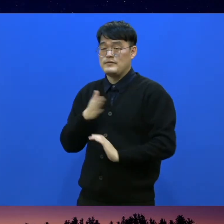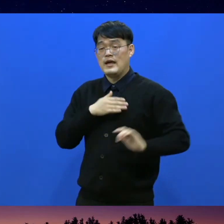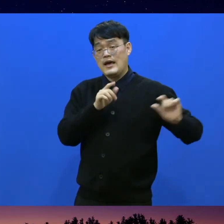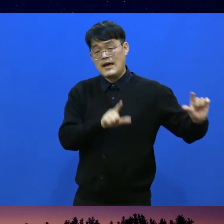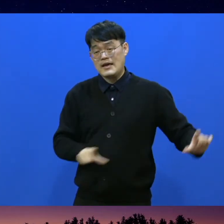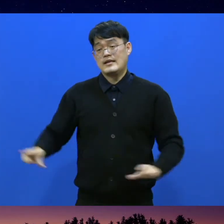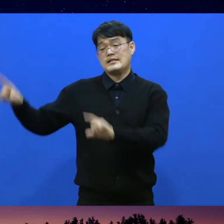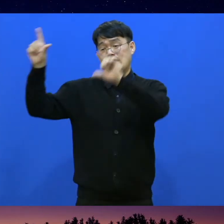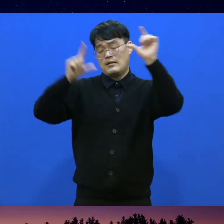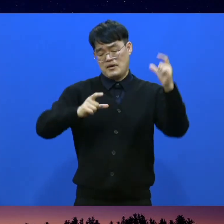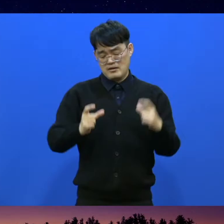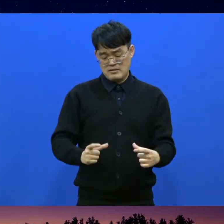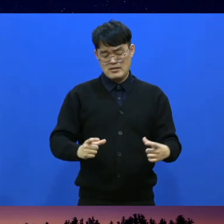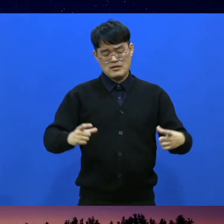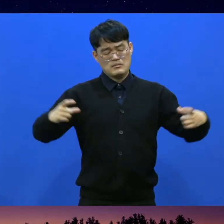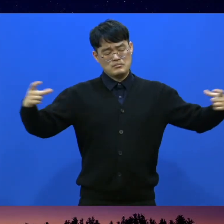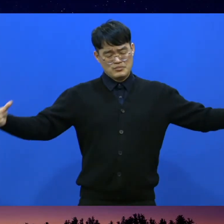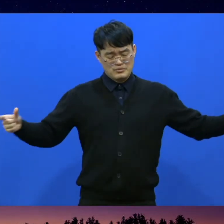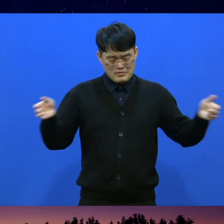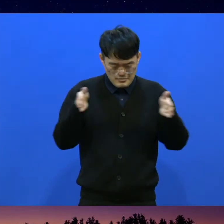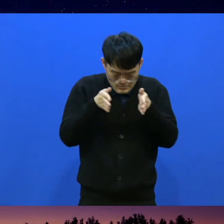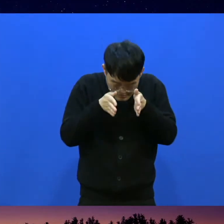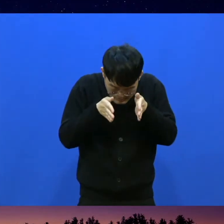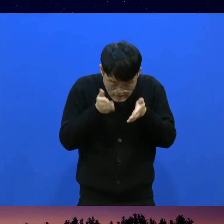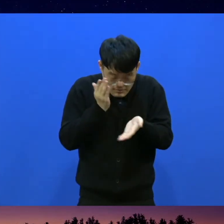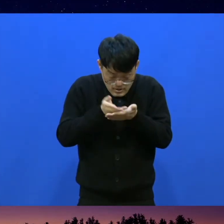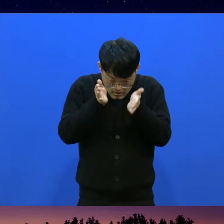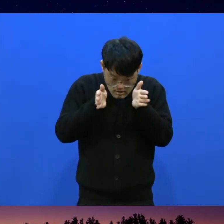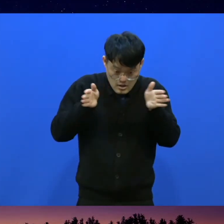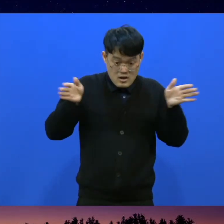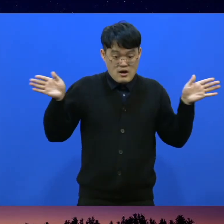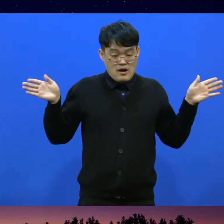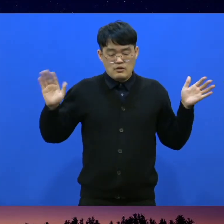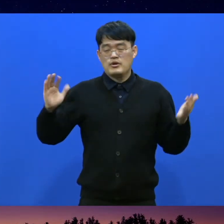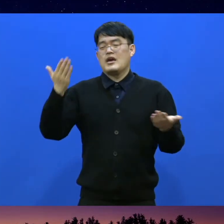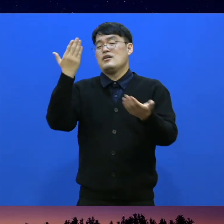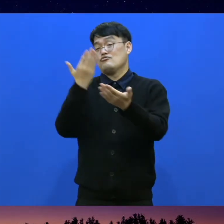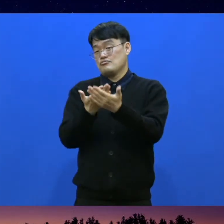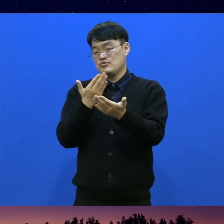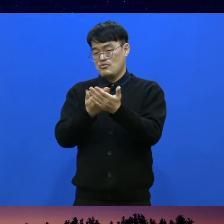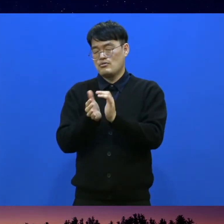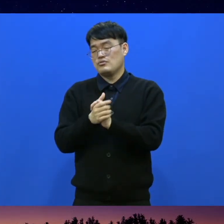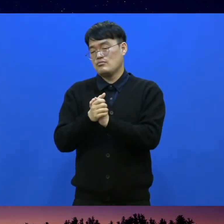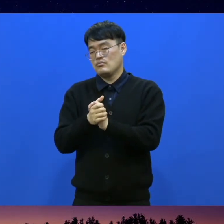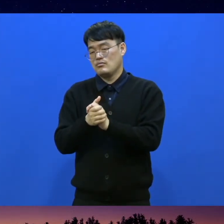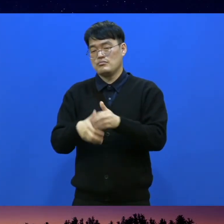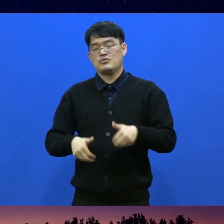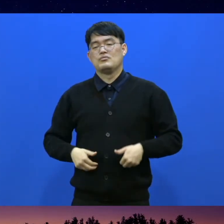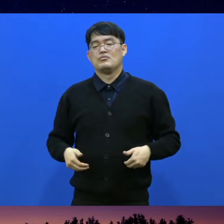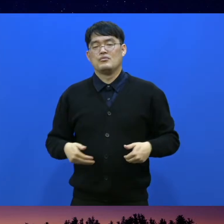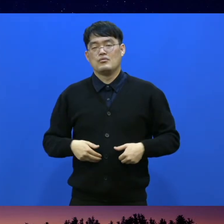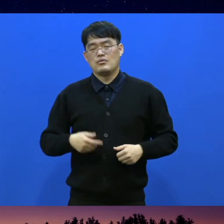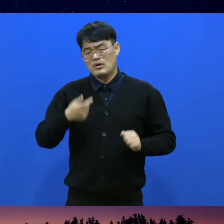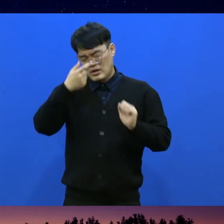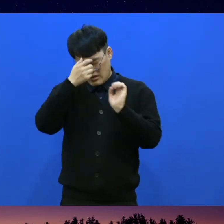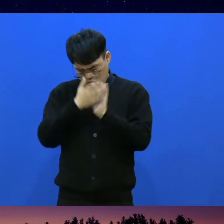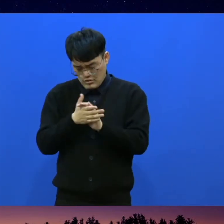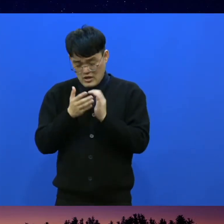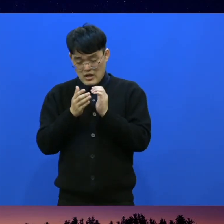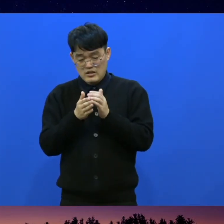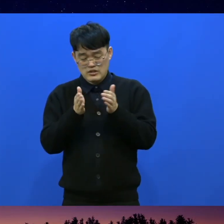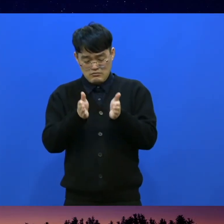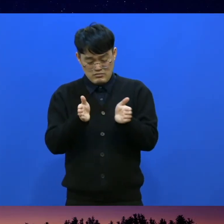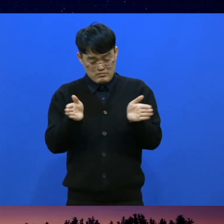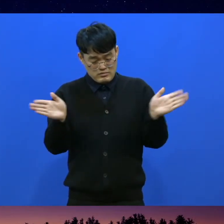삶의 지경과 반경이 넓혀지게 하여 주십시오. 여러분, 기도도 마찬가지요. 기도의 지경이 점점 넓어져야